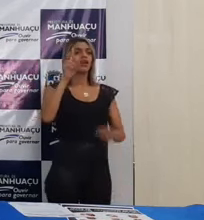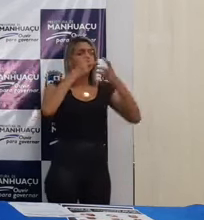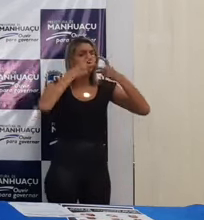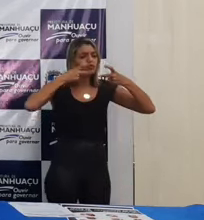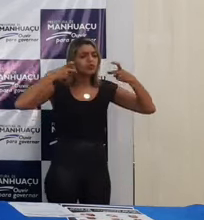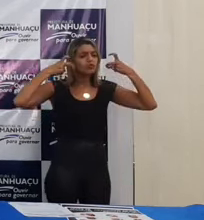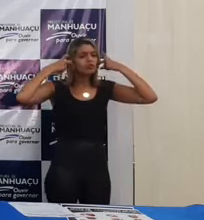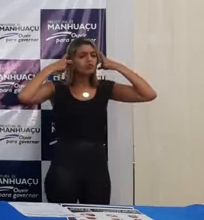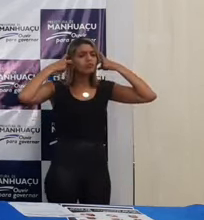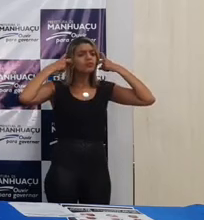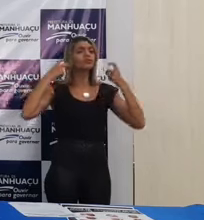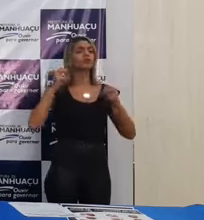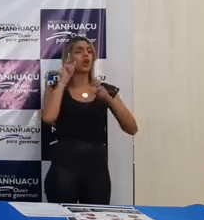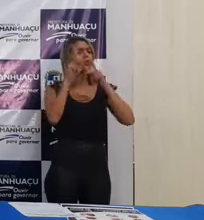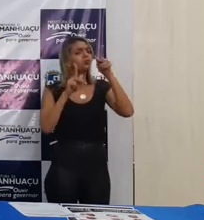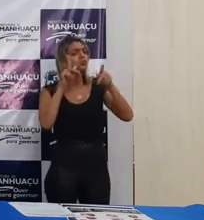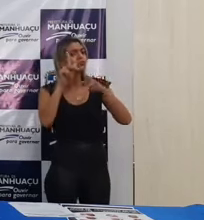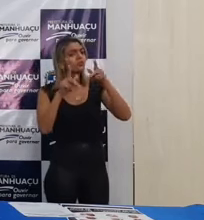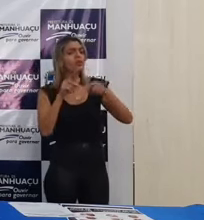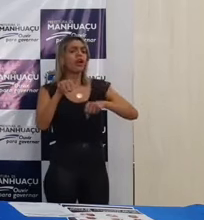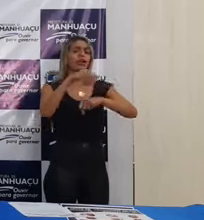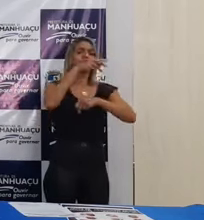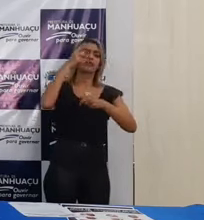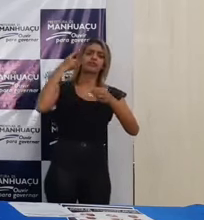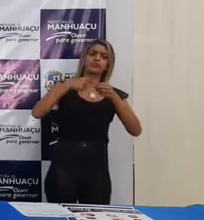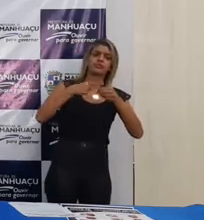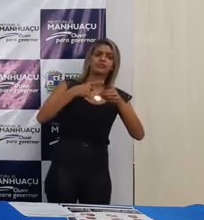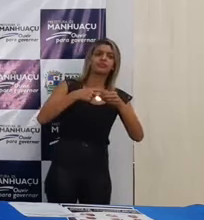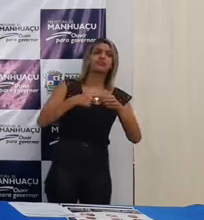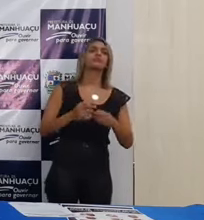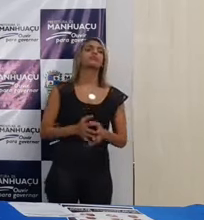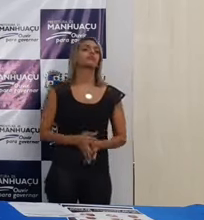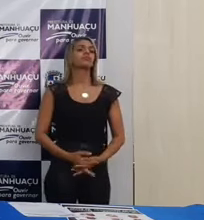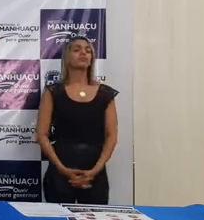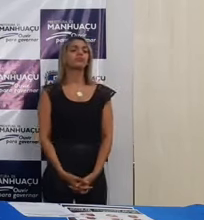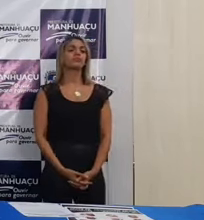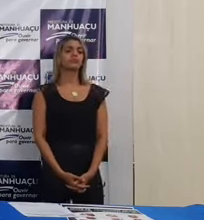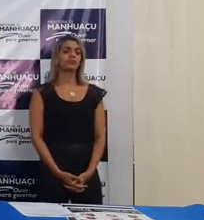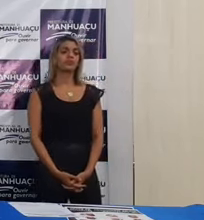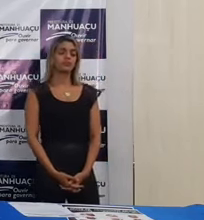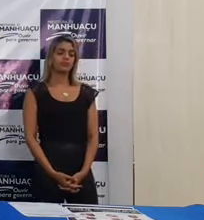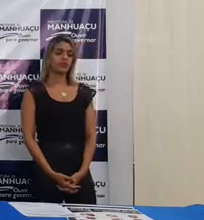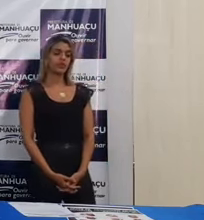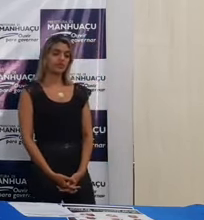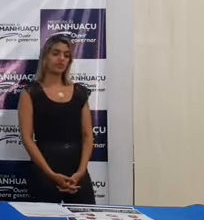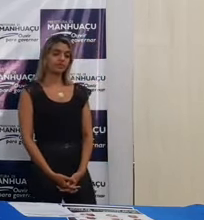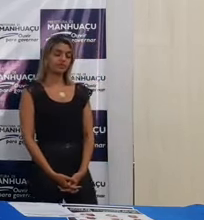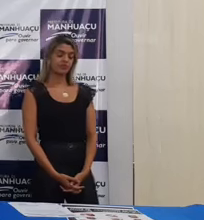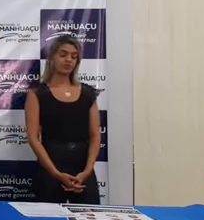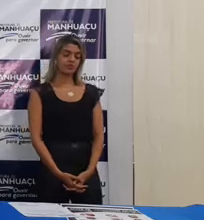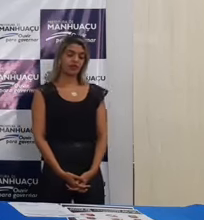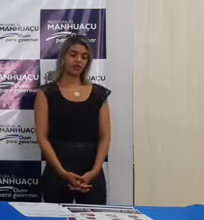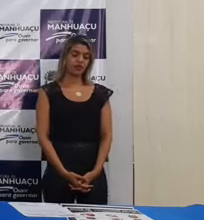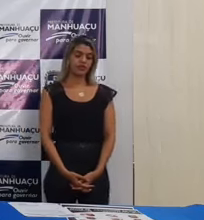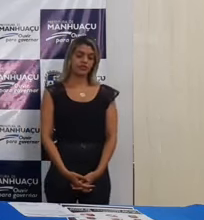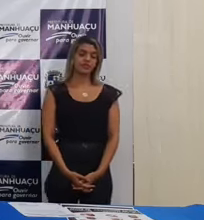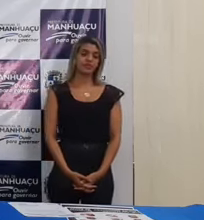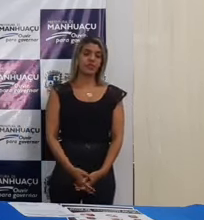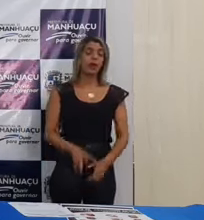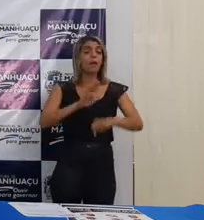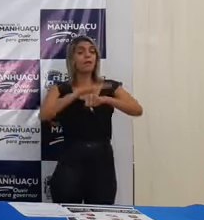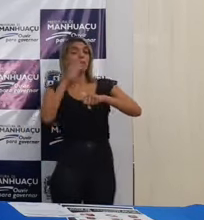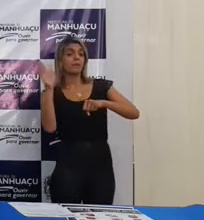máscaras, é uma coisa muito difícil, como você comentou. Dentro da empresa, se os próprios empresários colaborarem, já é